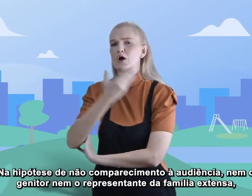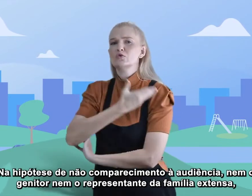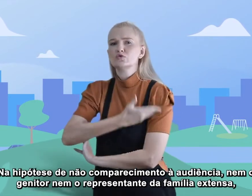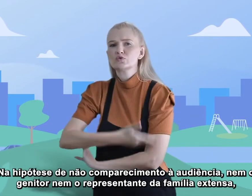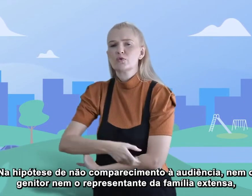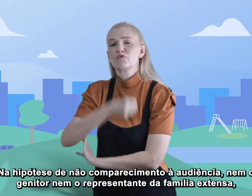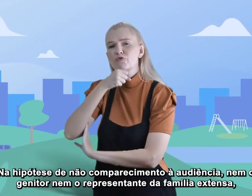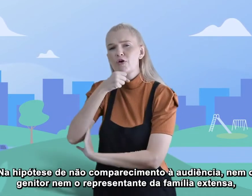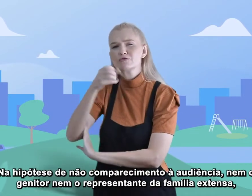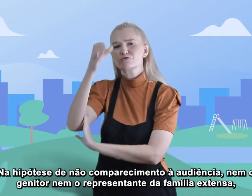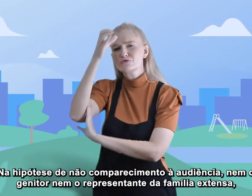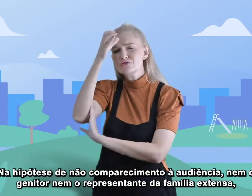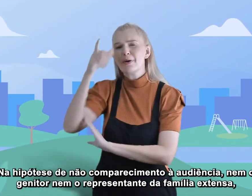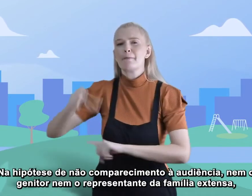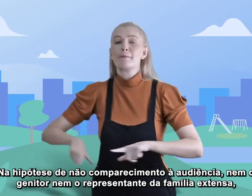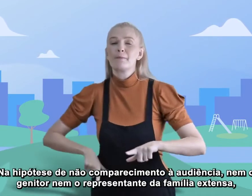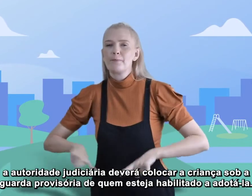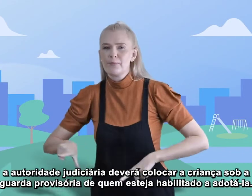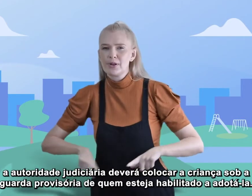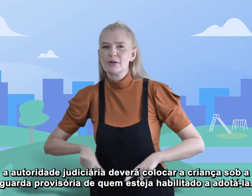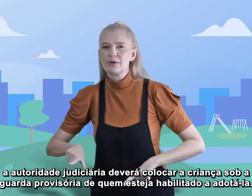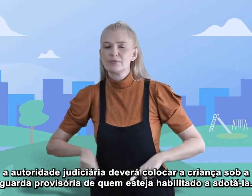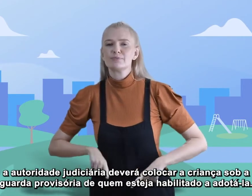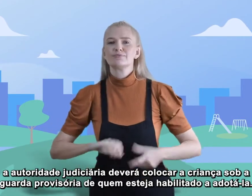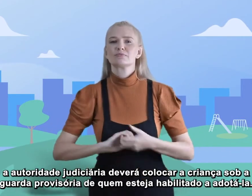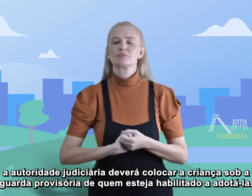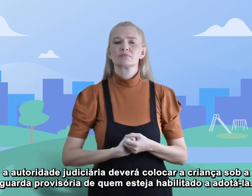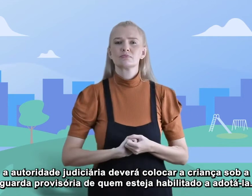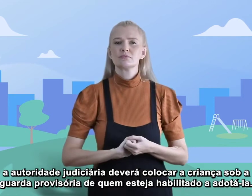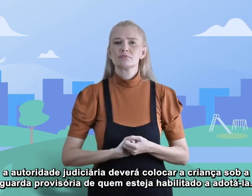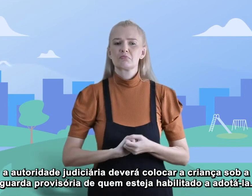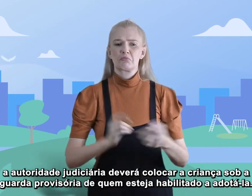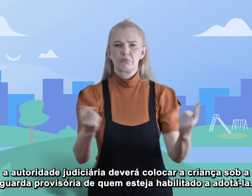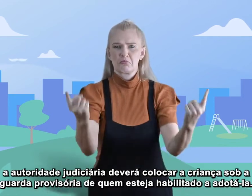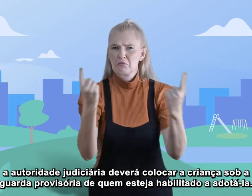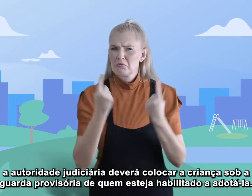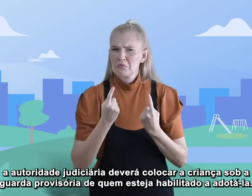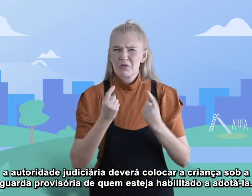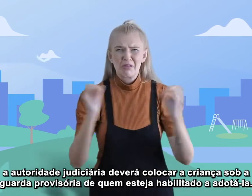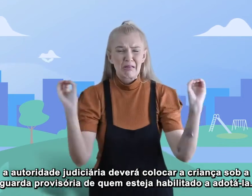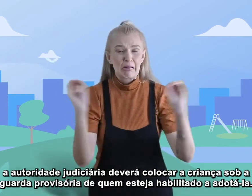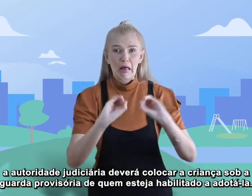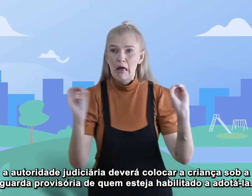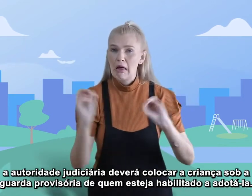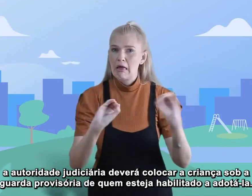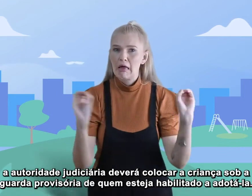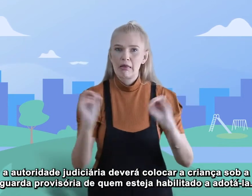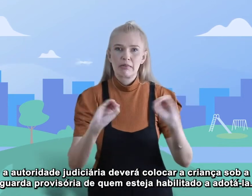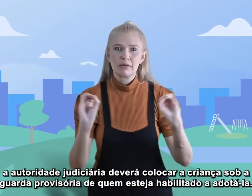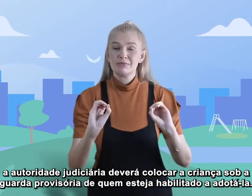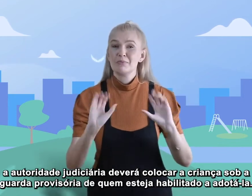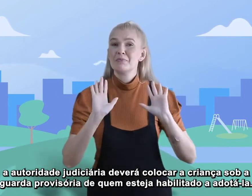o representante da família extensa, a autoridade judiciária deverá colocar a criança sob a guarda provisória de quem